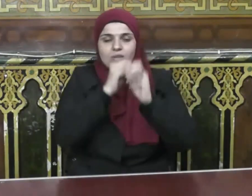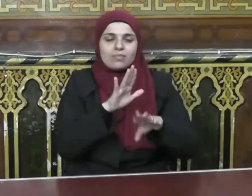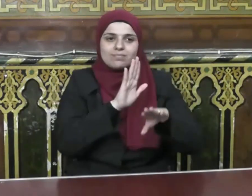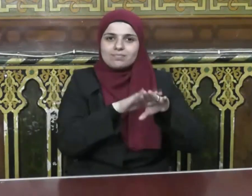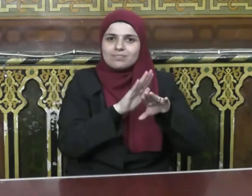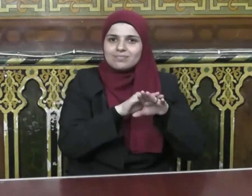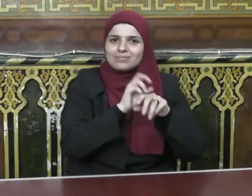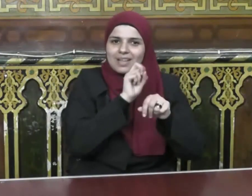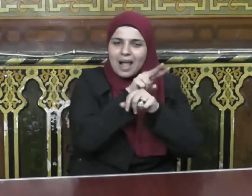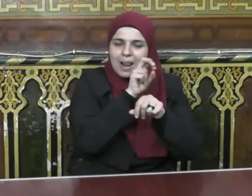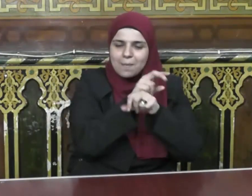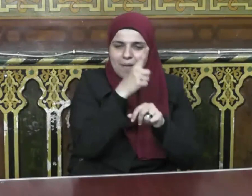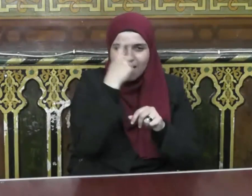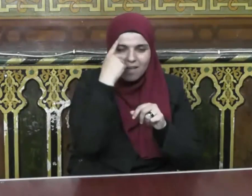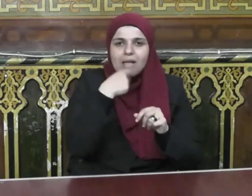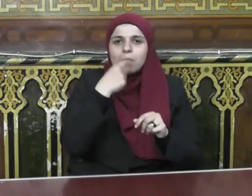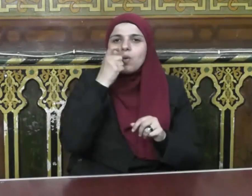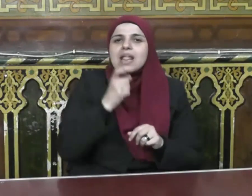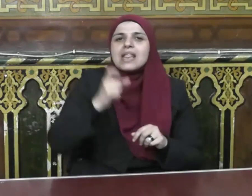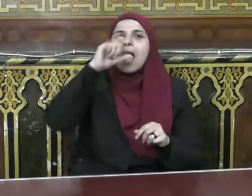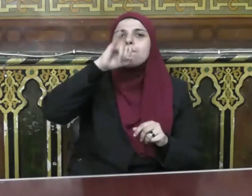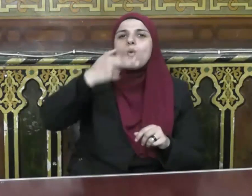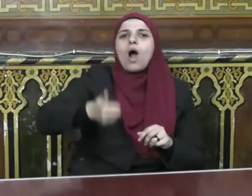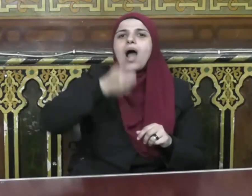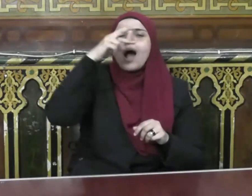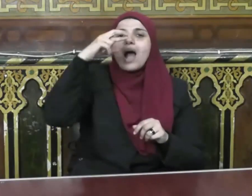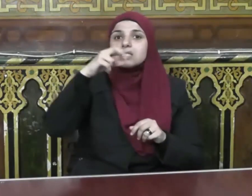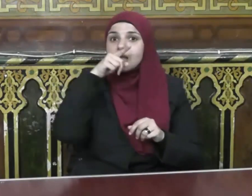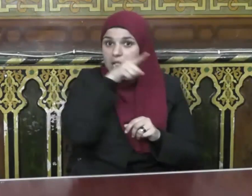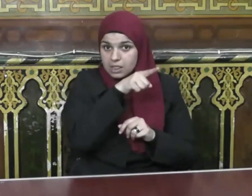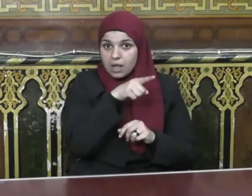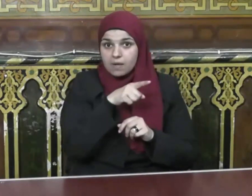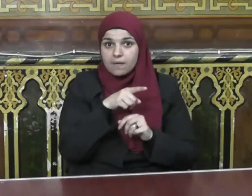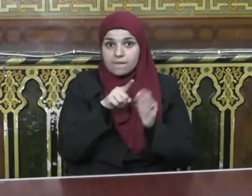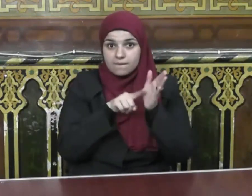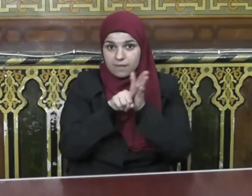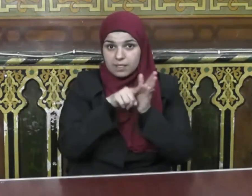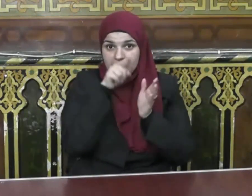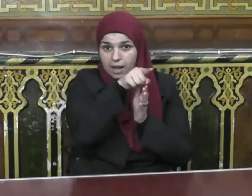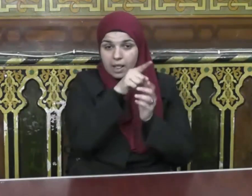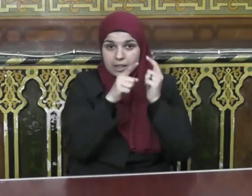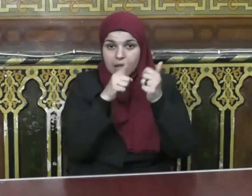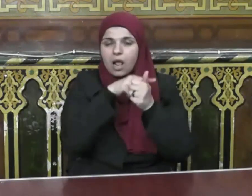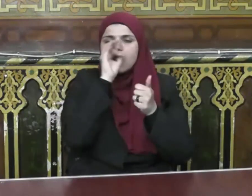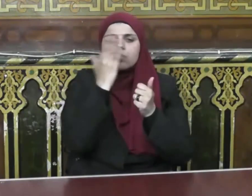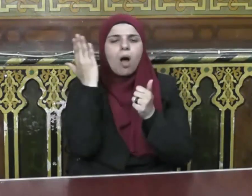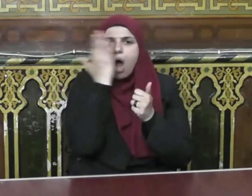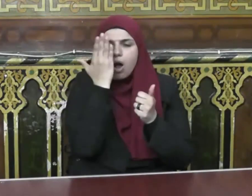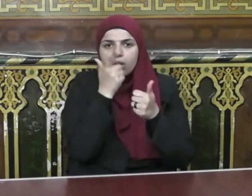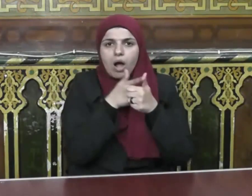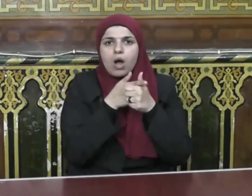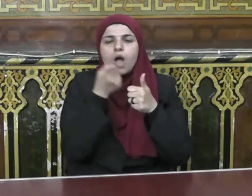معلما: يا معاذ، أفتان أنت؟ ثلاثا: اقرأ والشمس